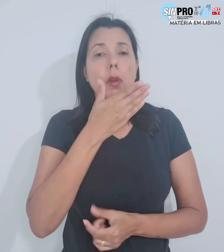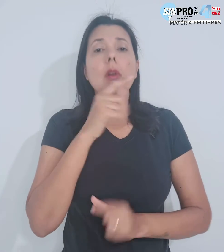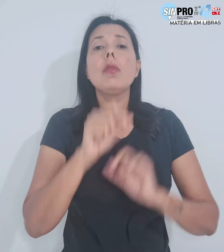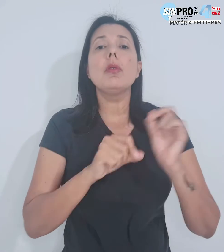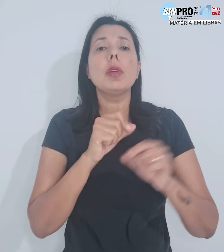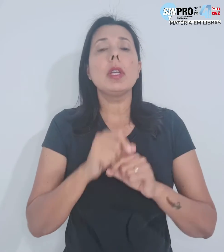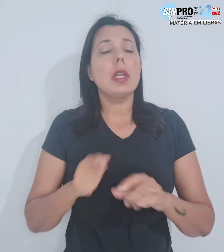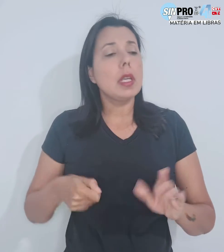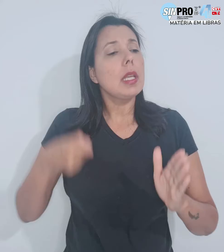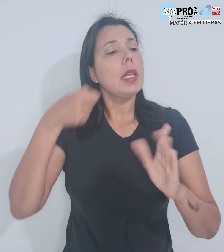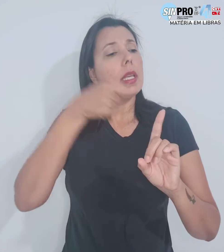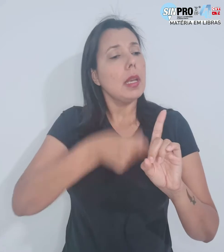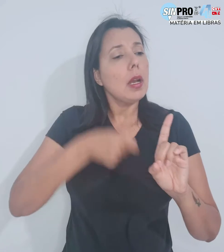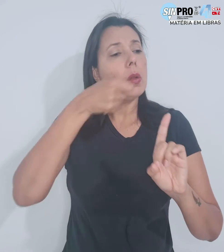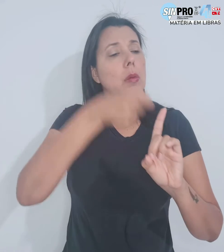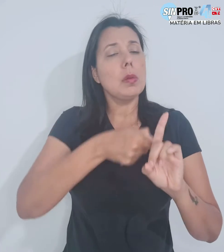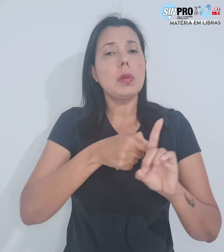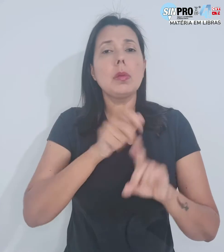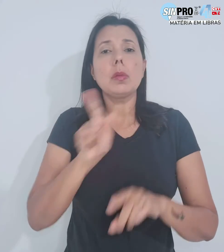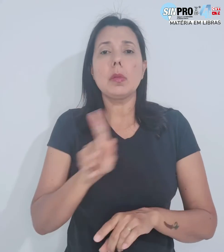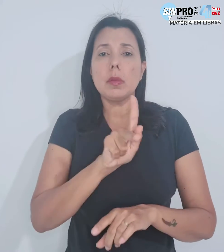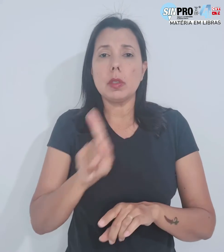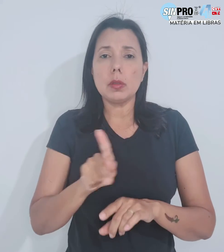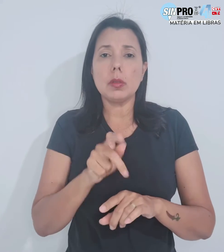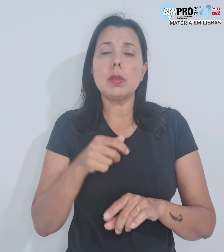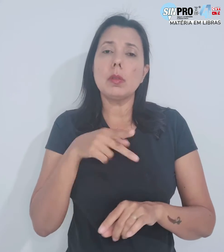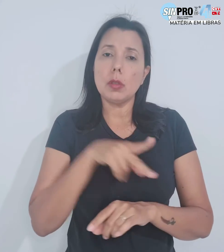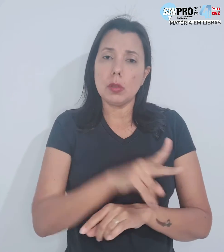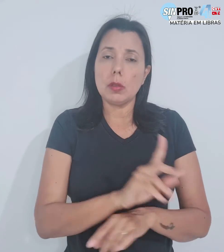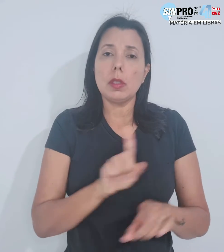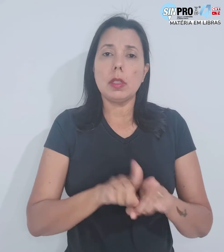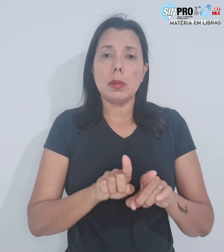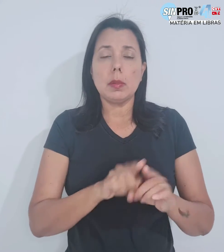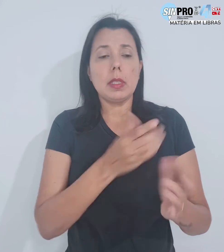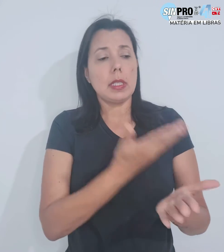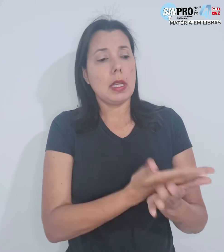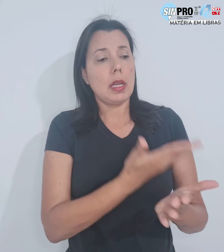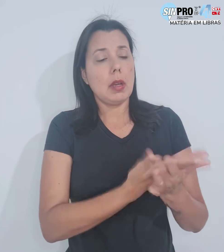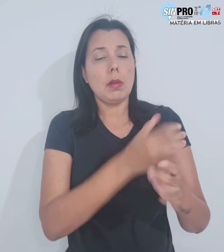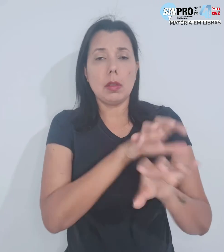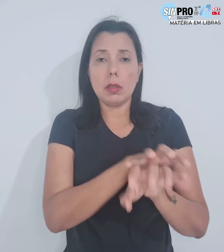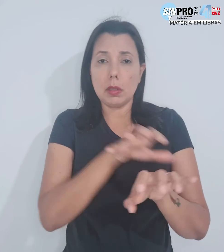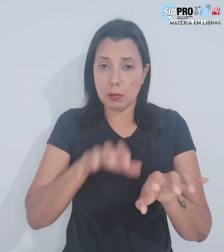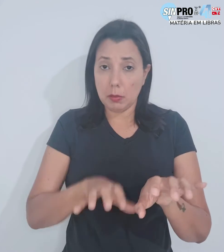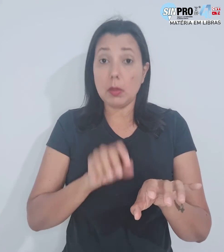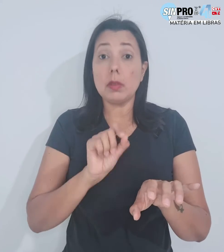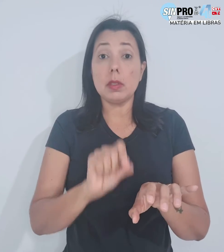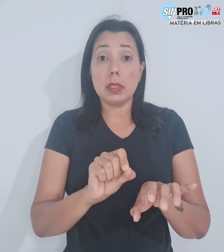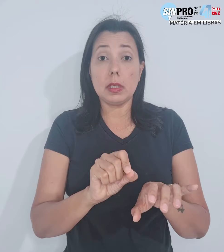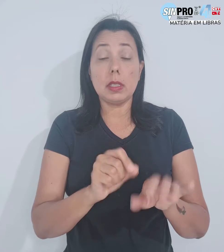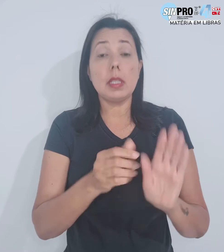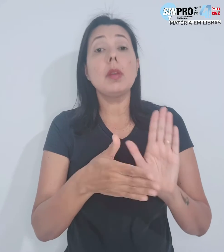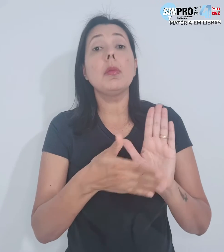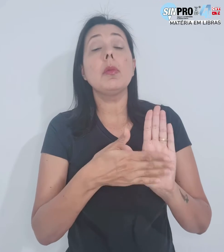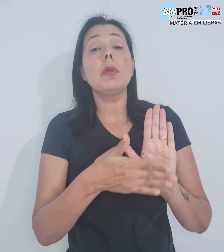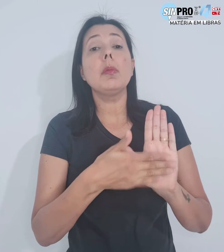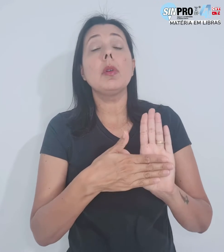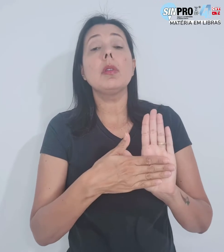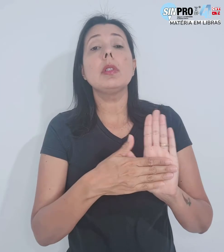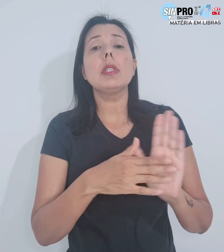comprova que a luta dos professores pela manutenção das aulas remotas e as campanhas